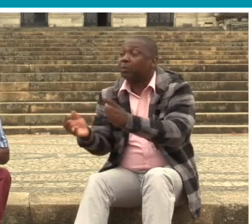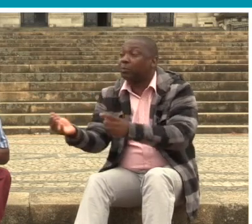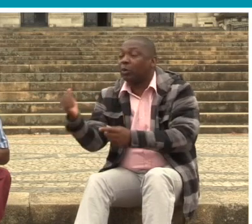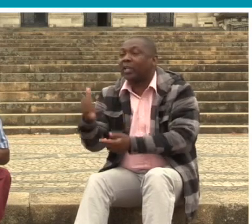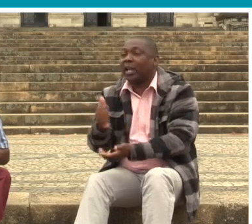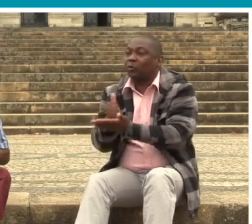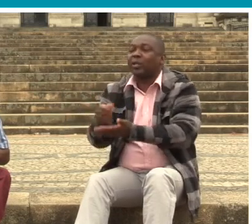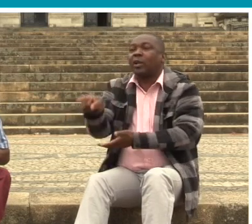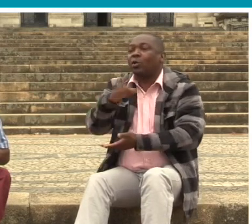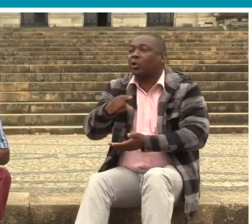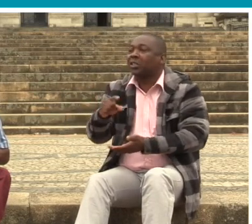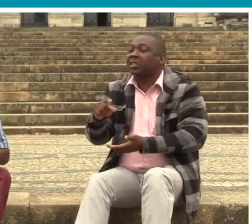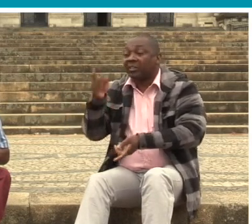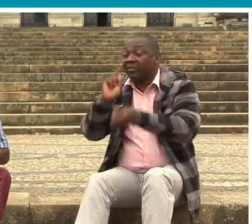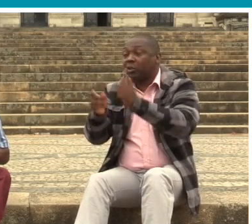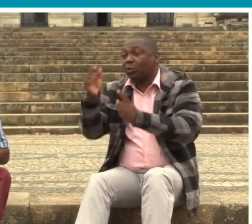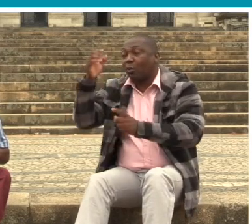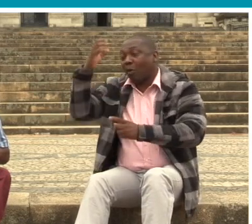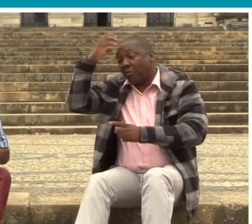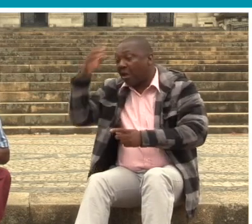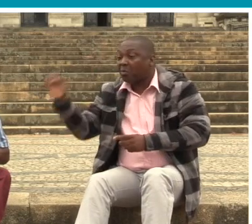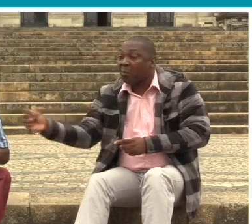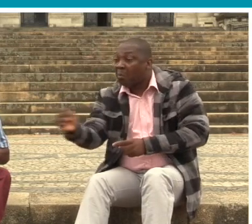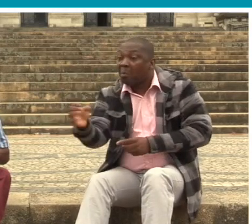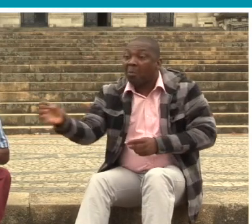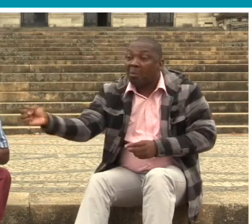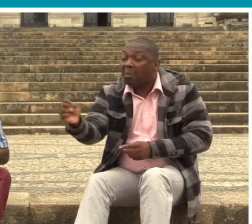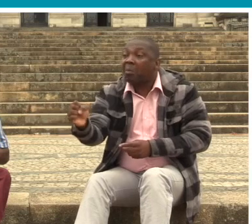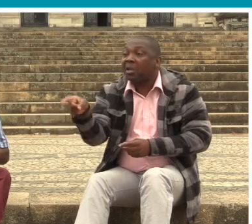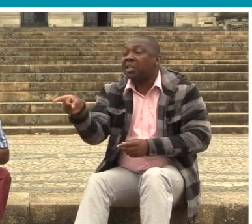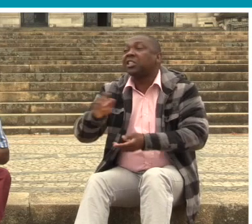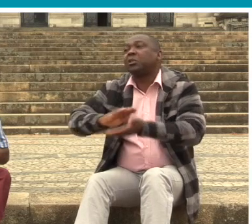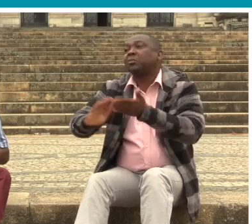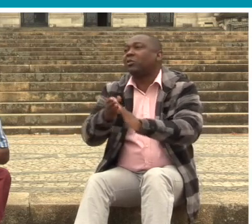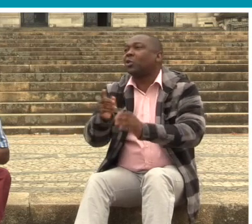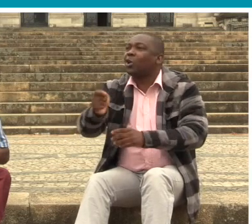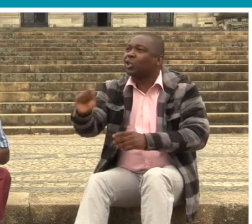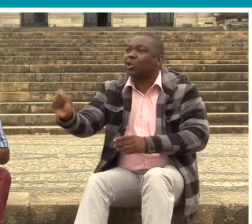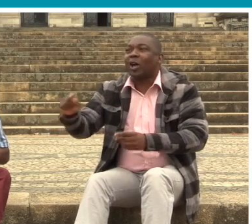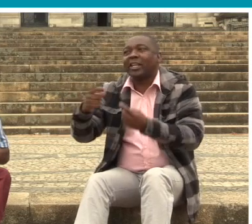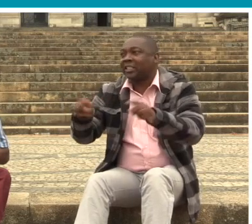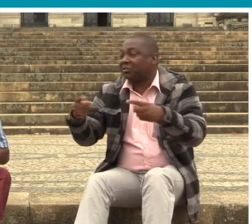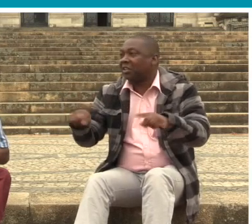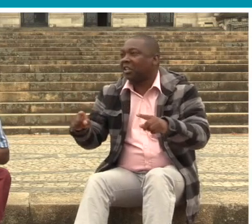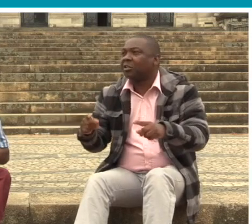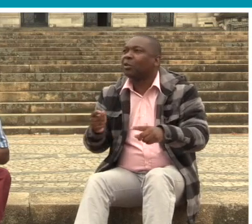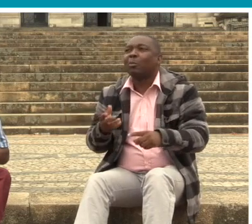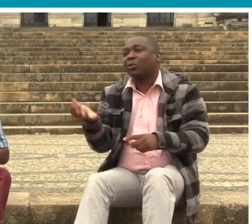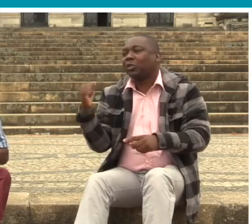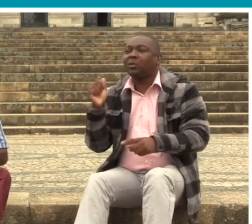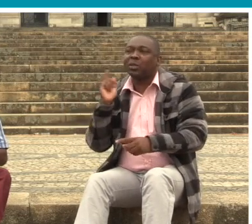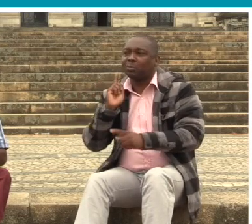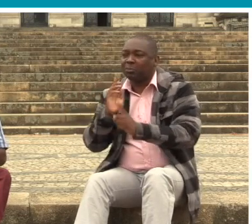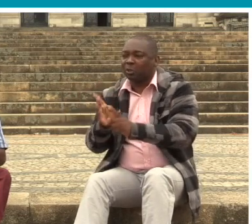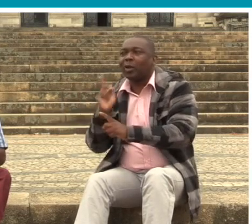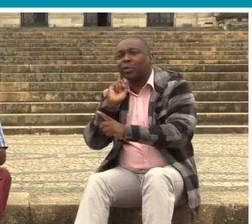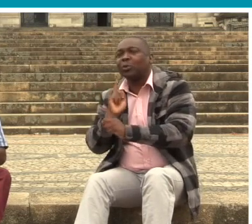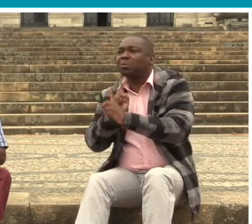bem, nós acreditamos que pode ajudar as pessoas surdas. Então, essas pessoas podem estar